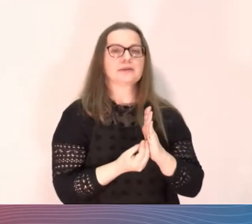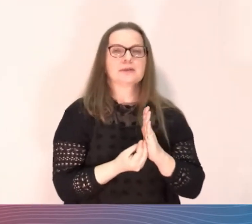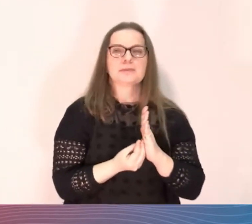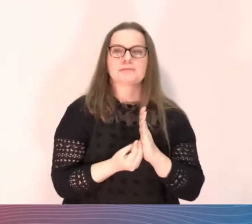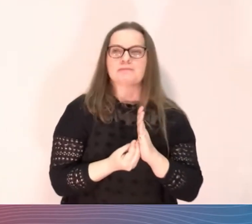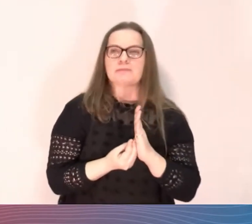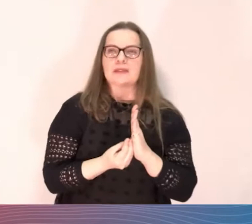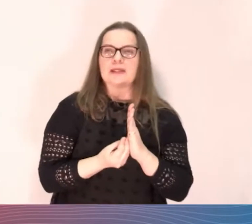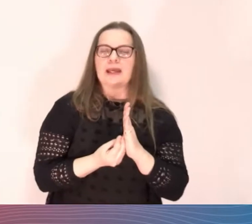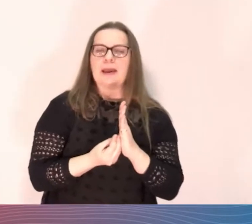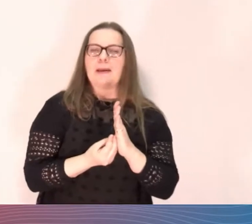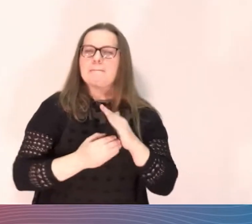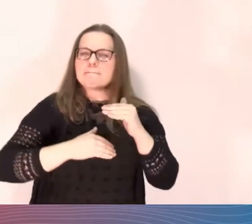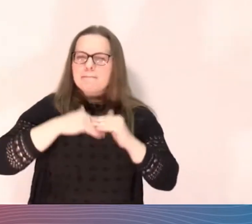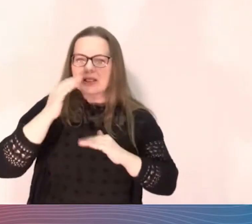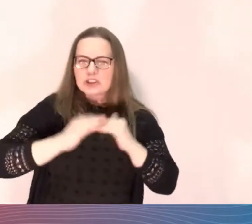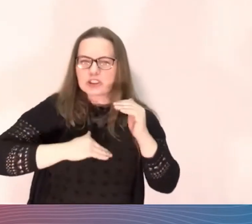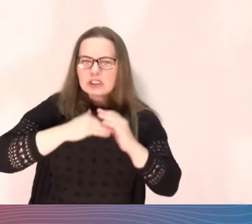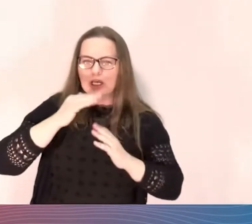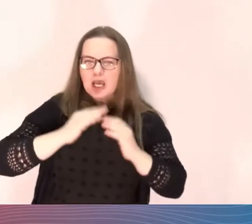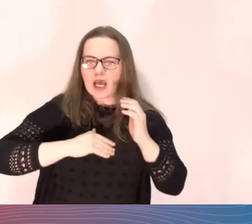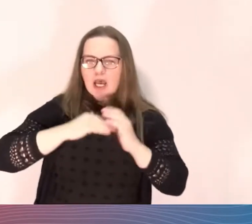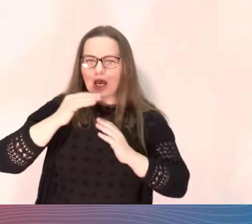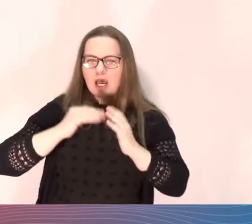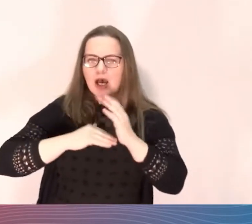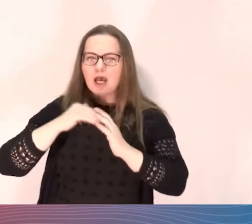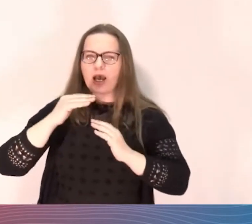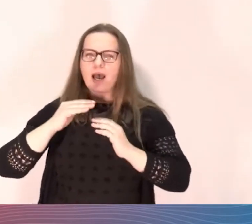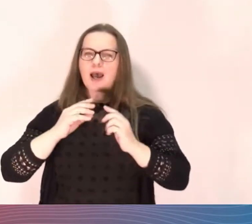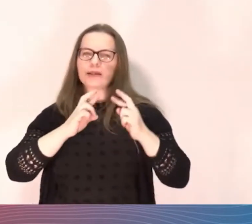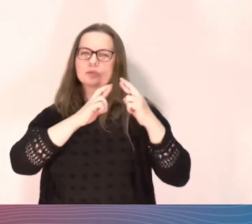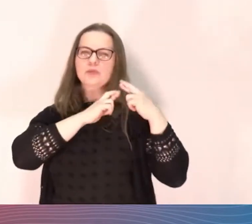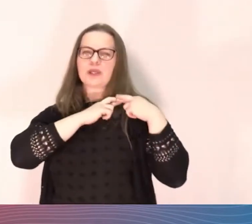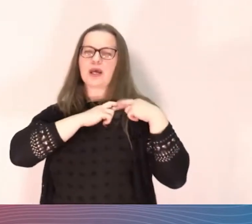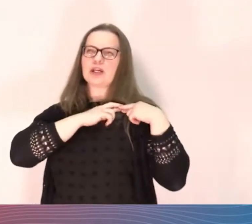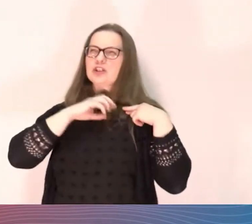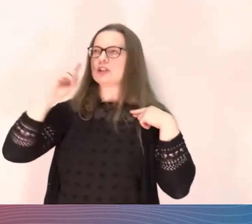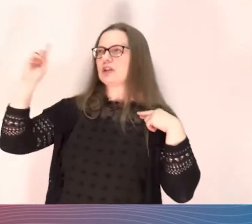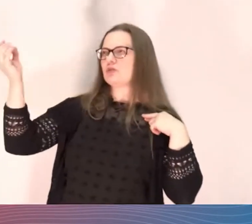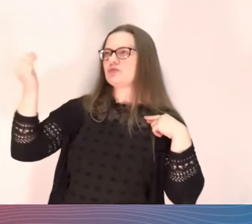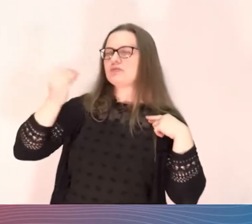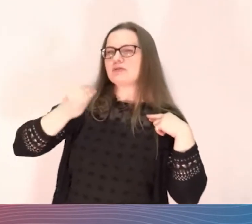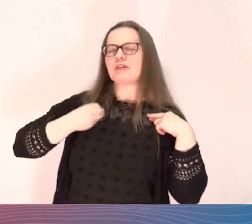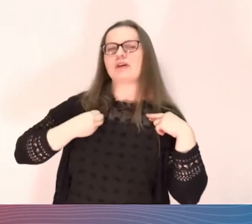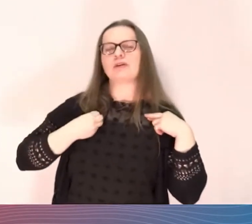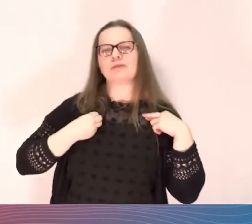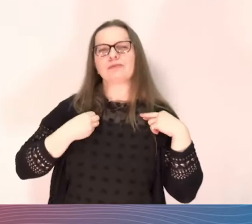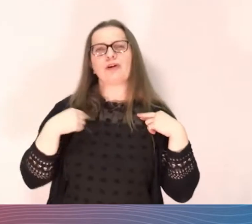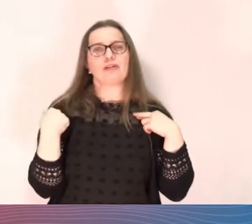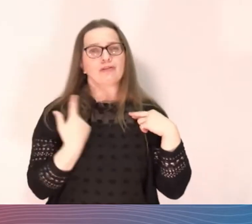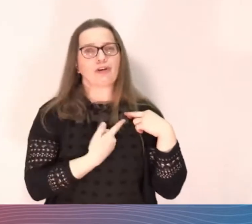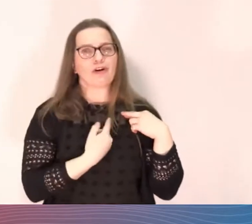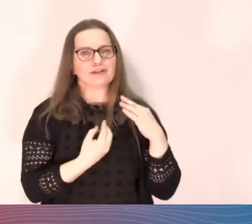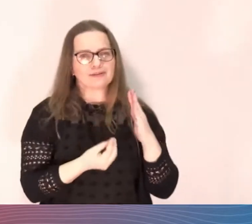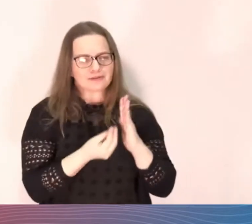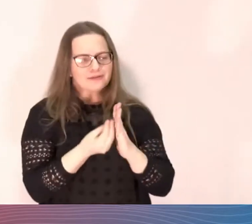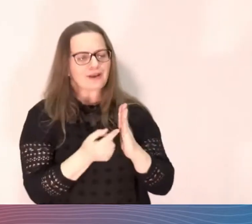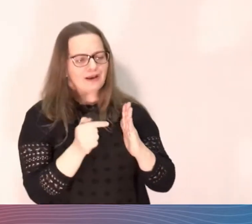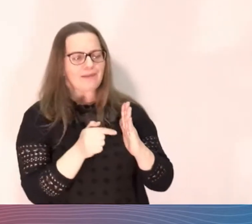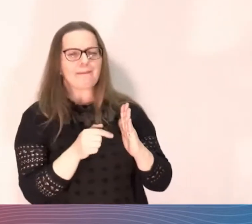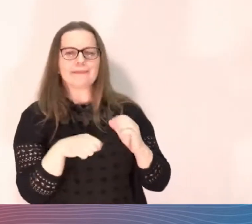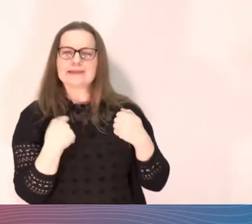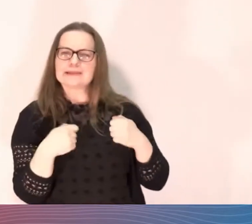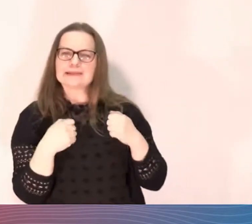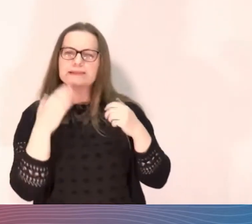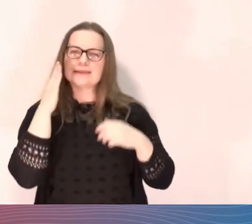realizar a missão que Cristo nos incumbiu, é necessário que a igreja entenda uma coisa, que